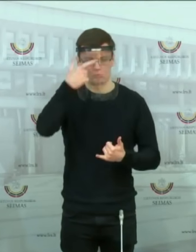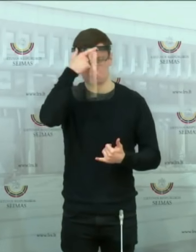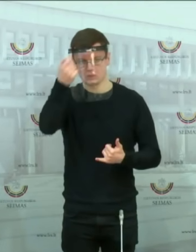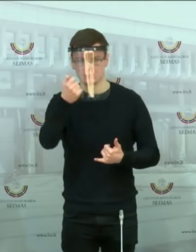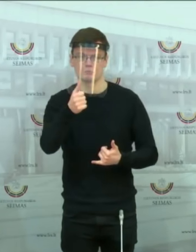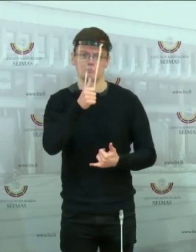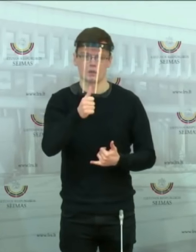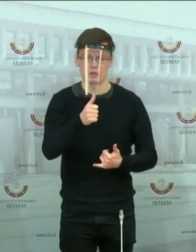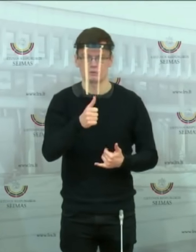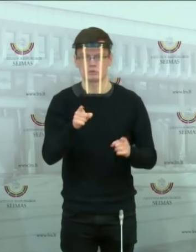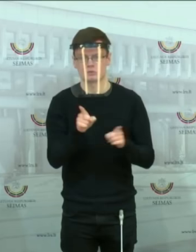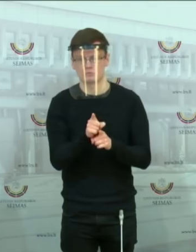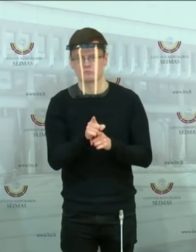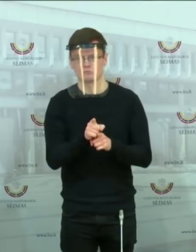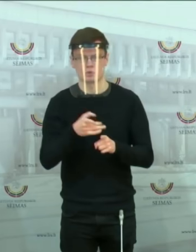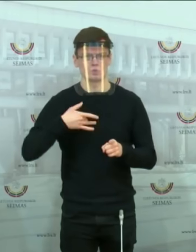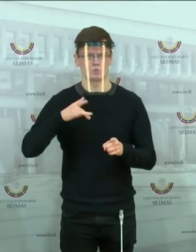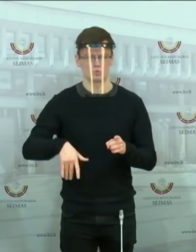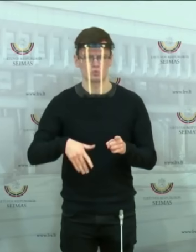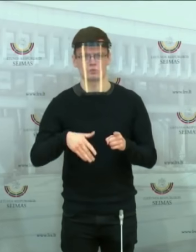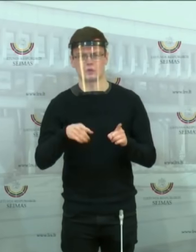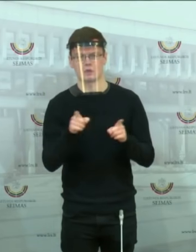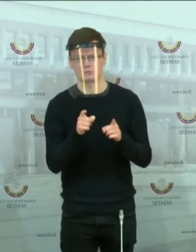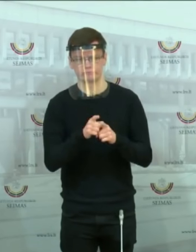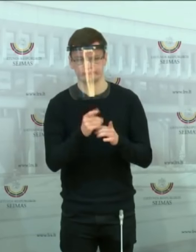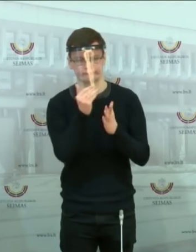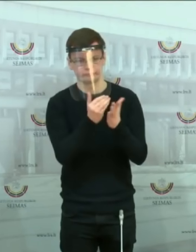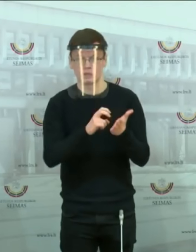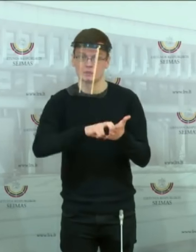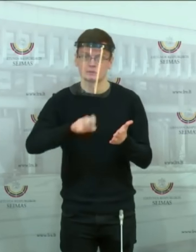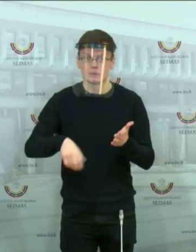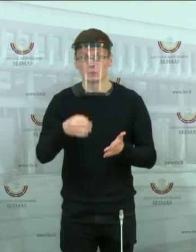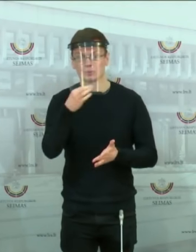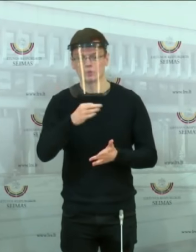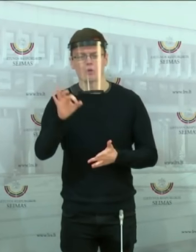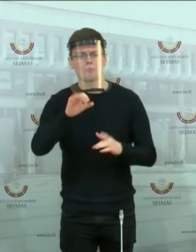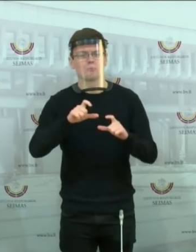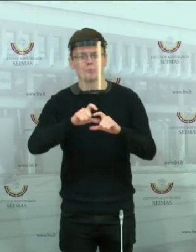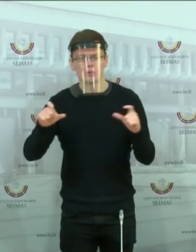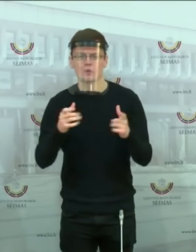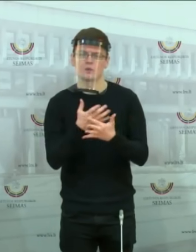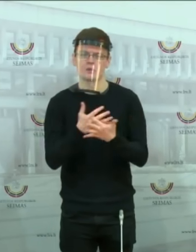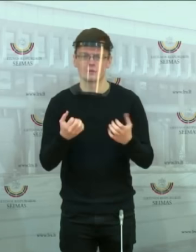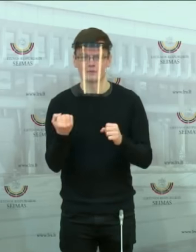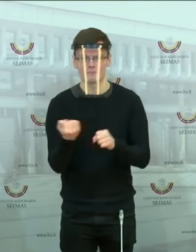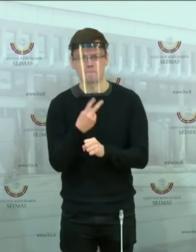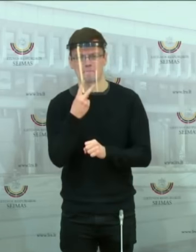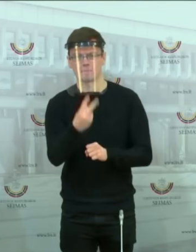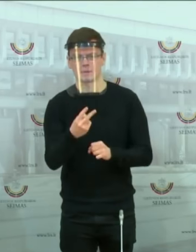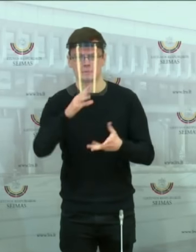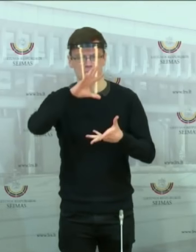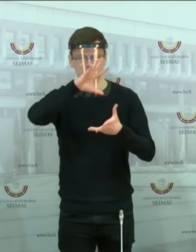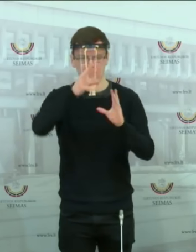kad kažkur tie apribojimai nėra taip greit nuimami. Tai dėl mokyklų įvairių aš esu jau minėjęs, kad turėtų matyti būti kažkoks tai